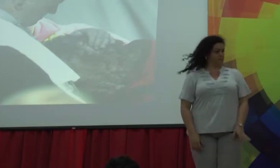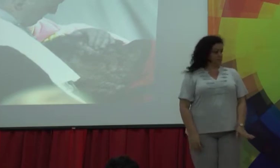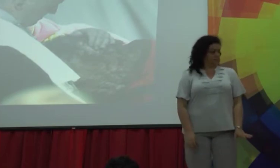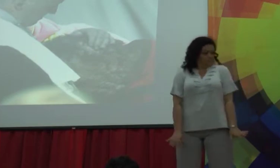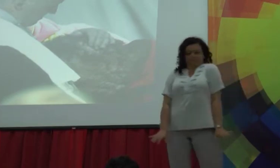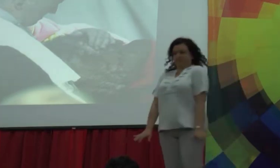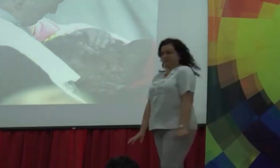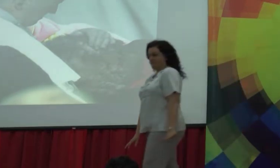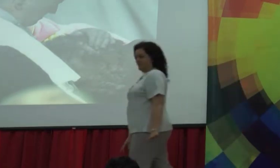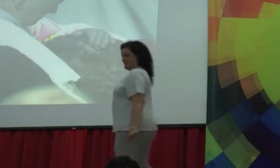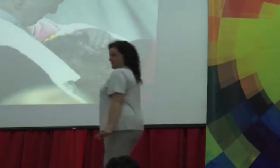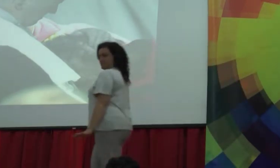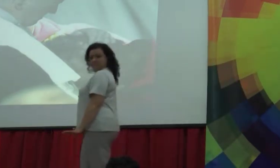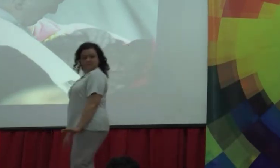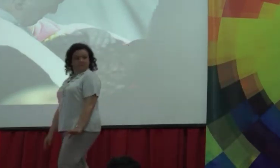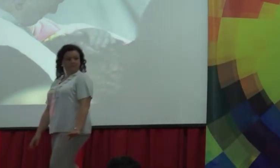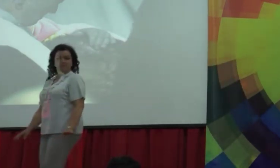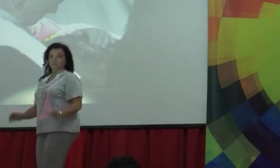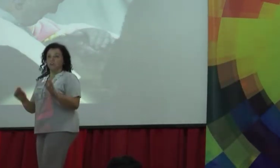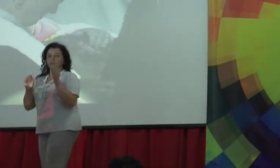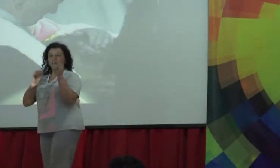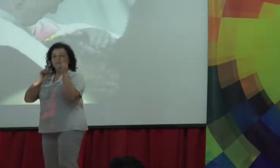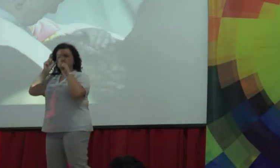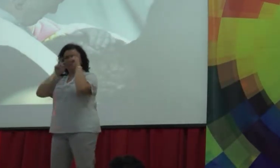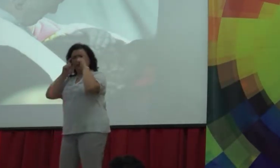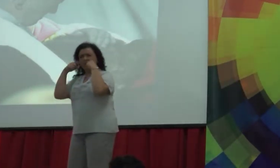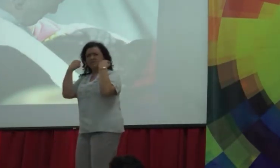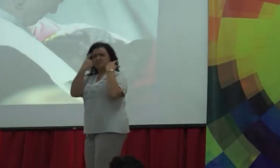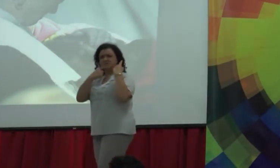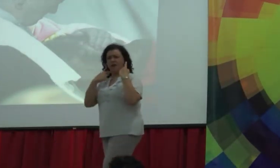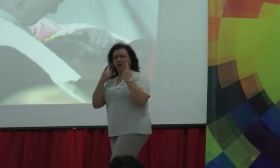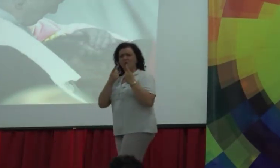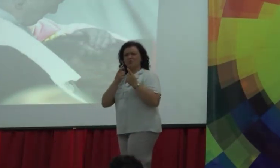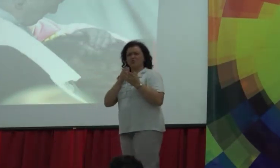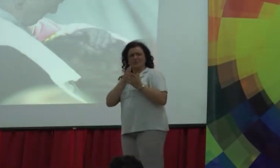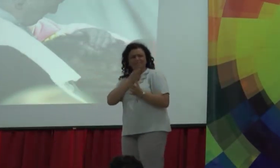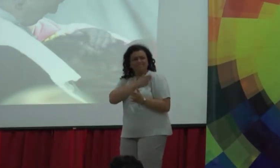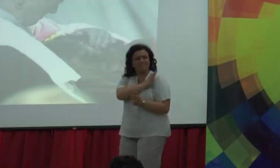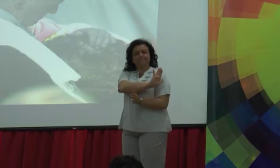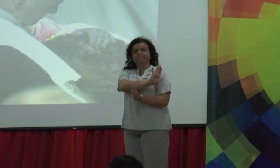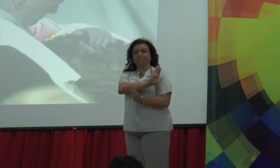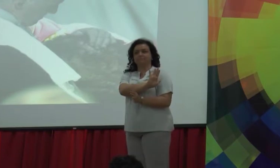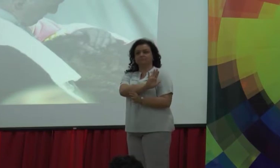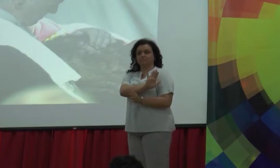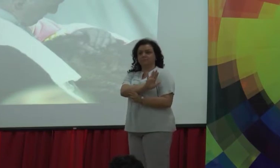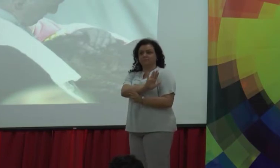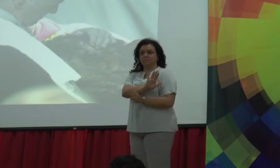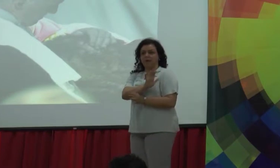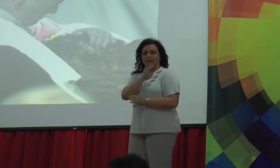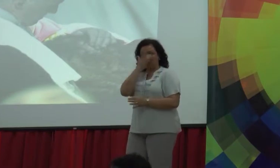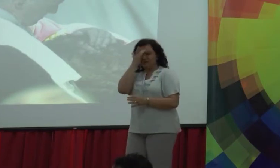essa deformidade, e as pessoas fazem o quê? Elas se afastam com medo, ficam